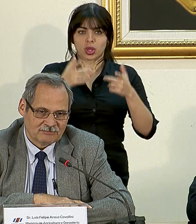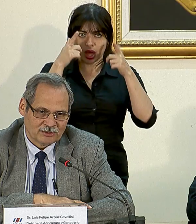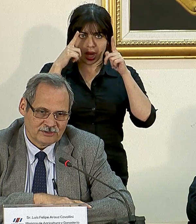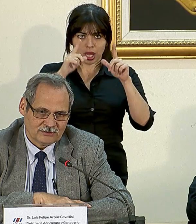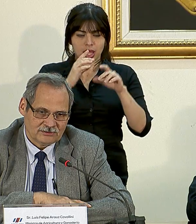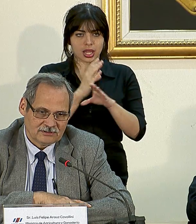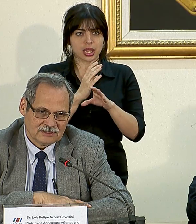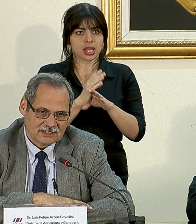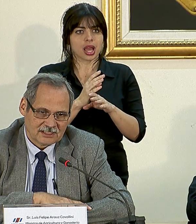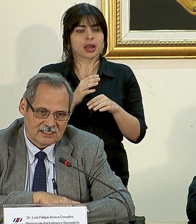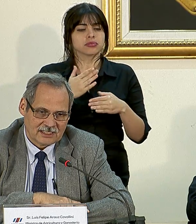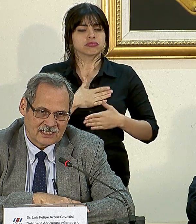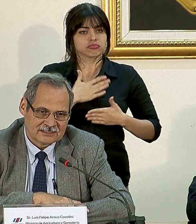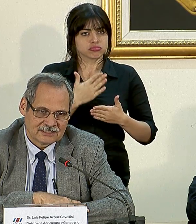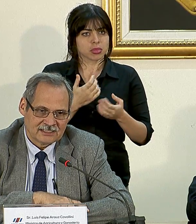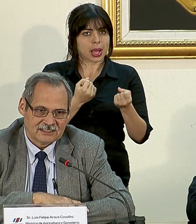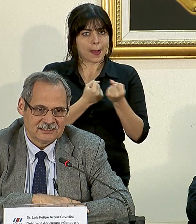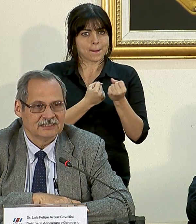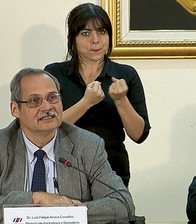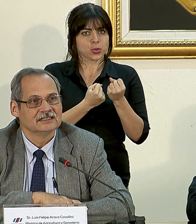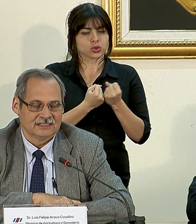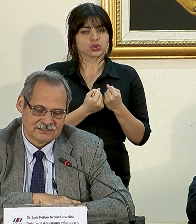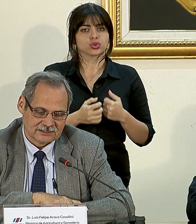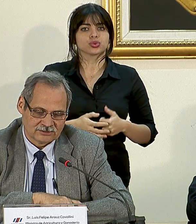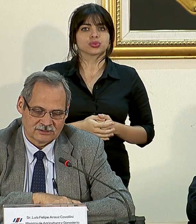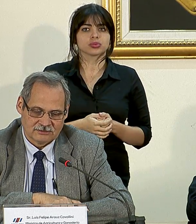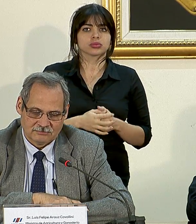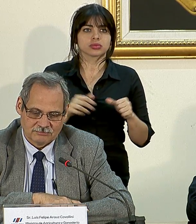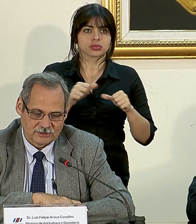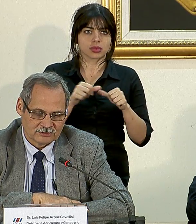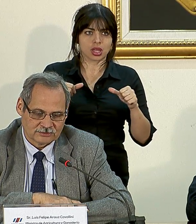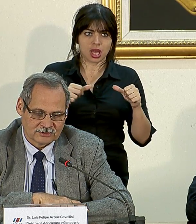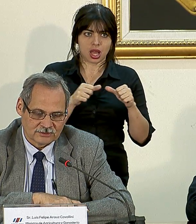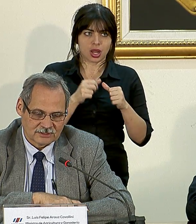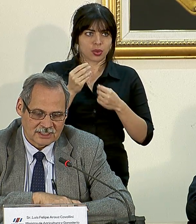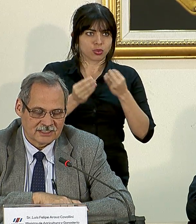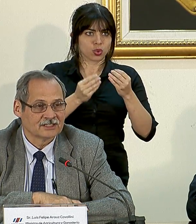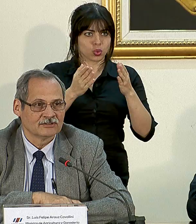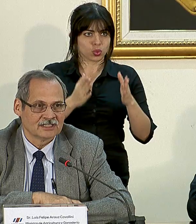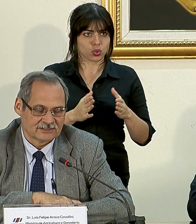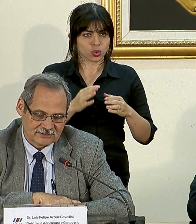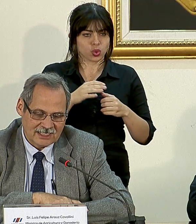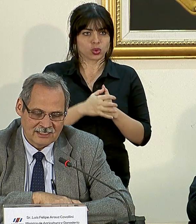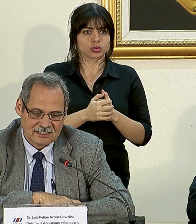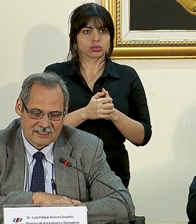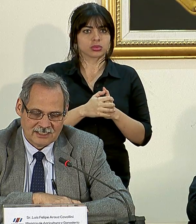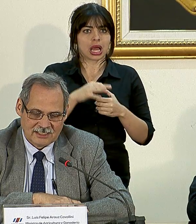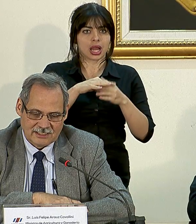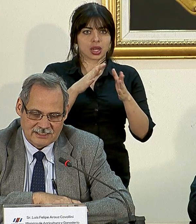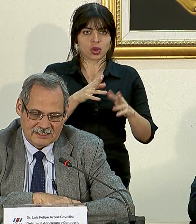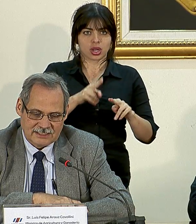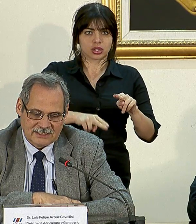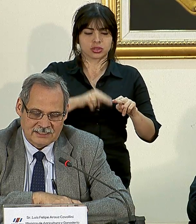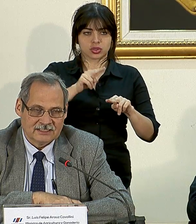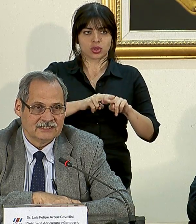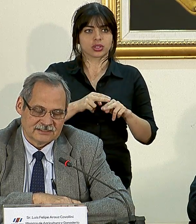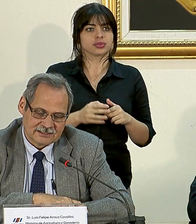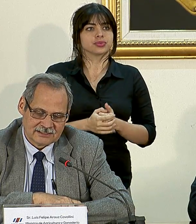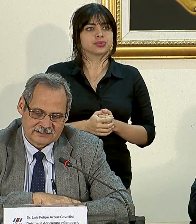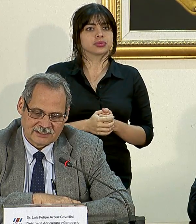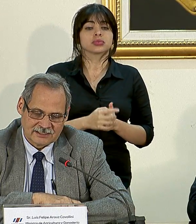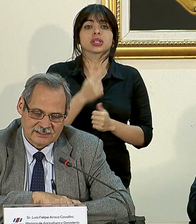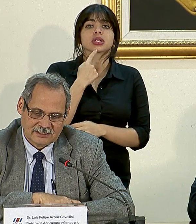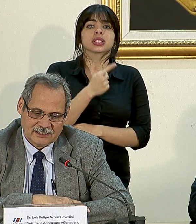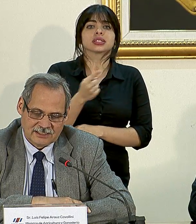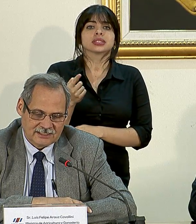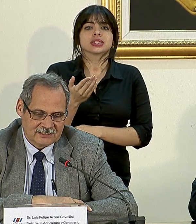el apoyo hacia el sector productor agrícola nacional y